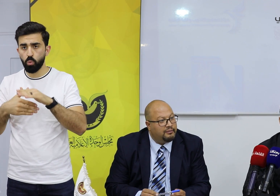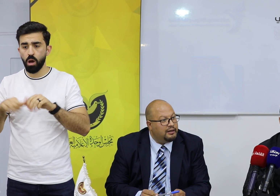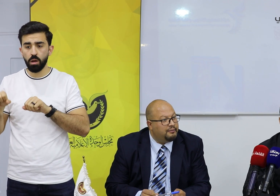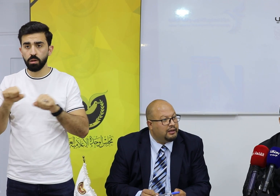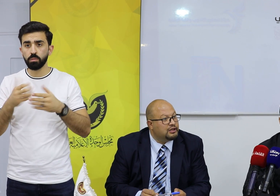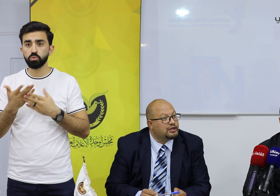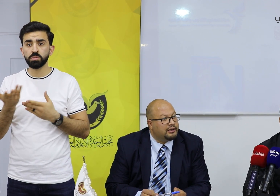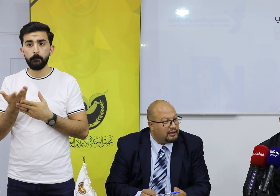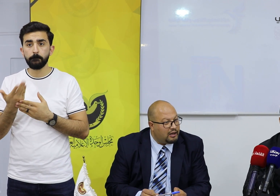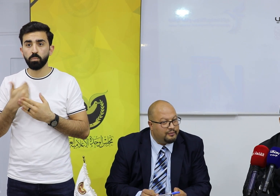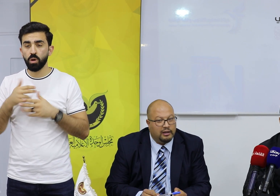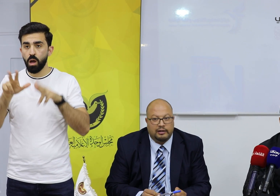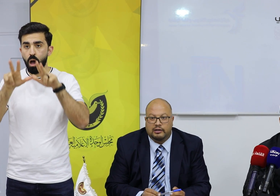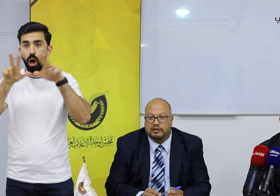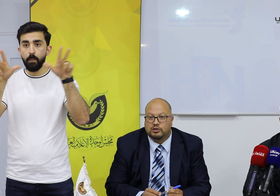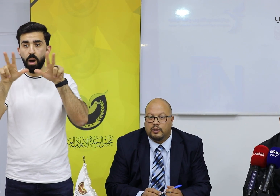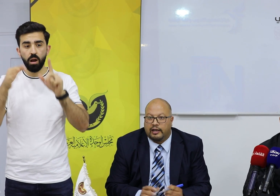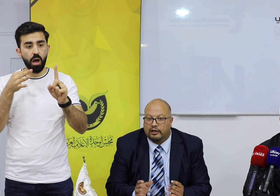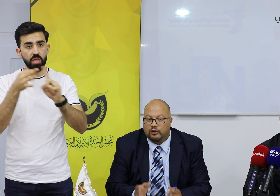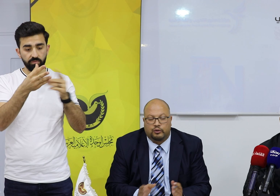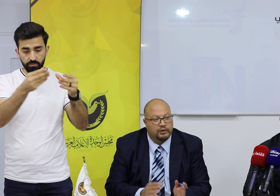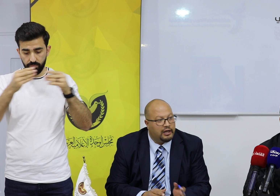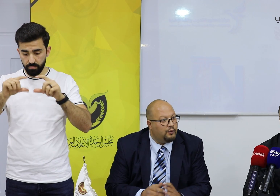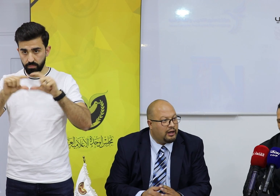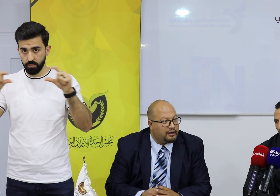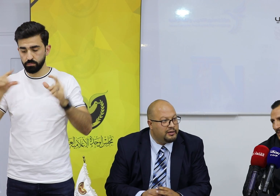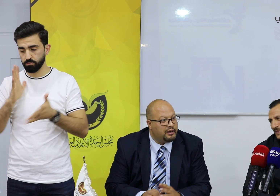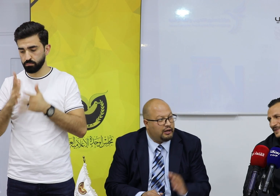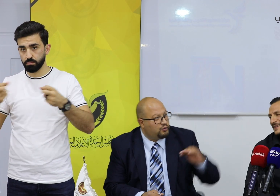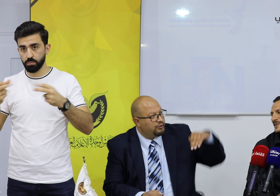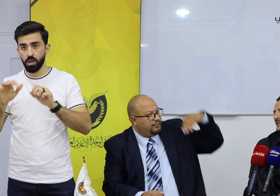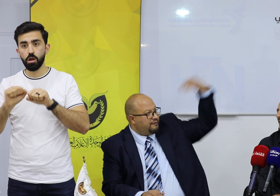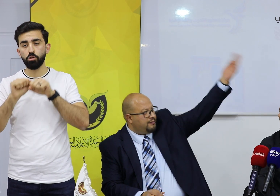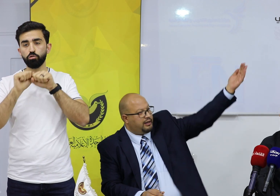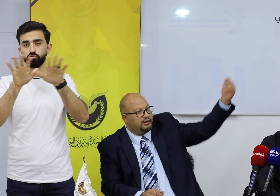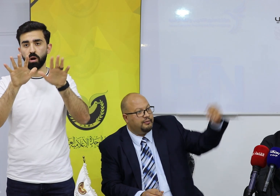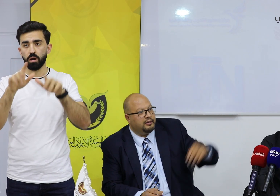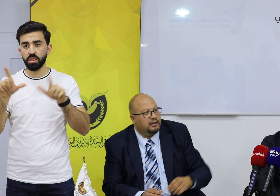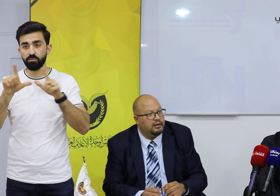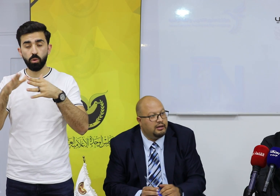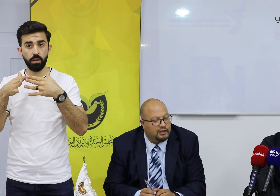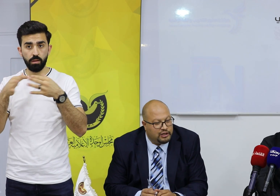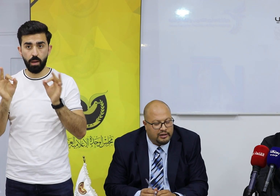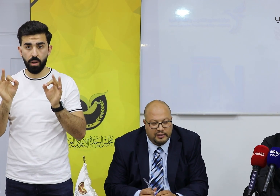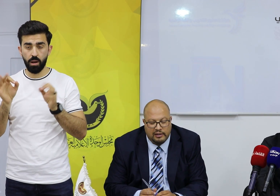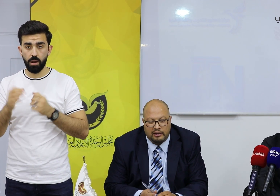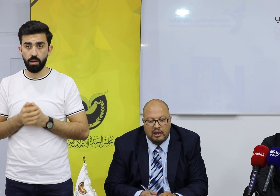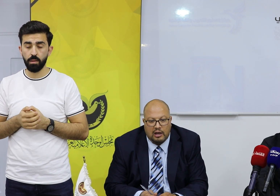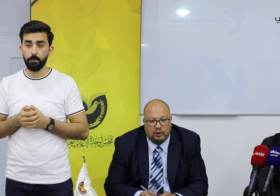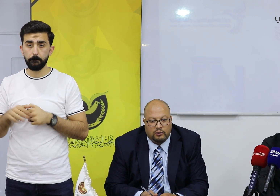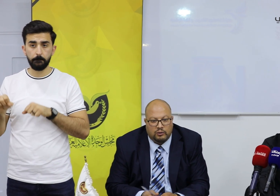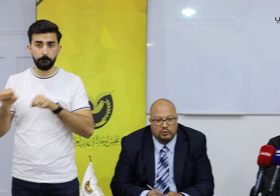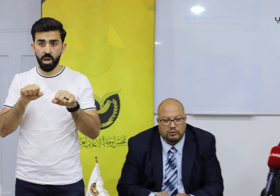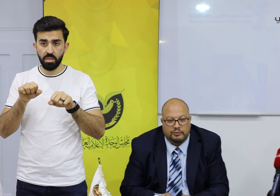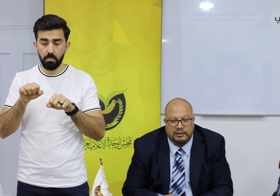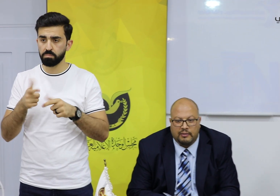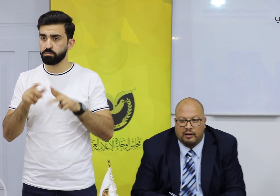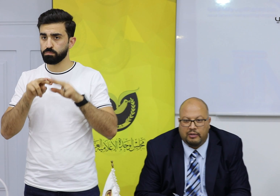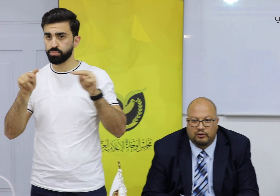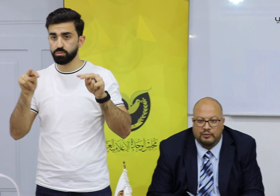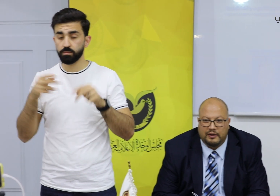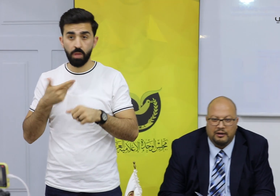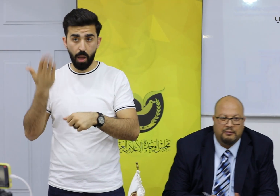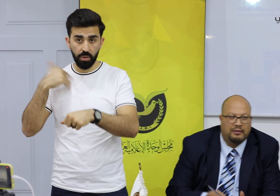لنقل بعض نشرات الاخبار سواء كانت الاردنية او العربية، راح تكون طبعا في المكاتب الجانبية.